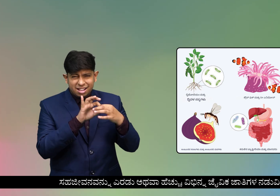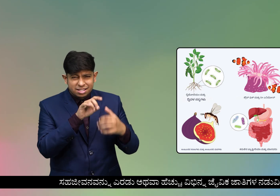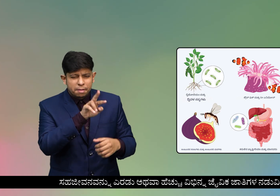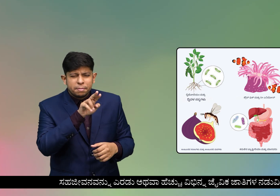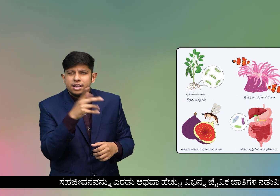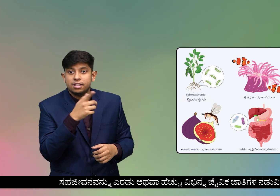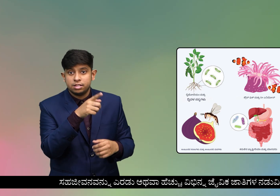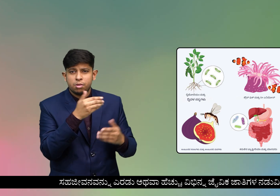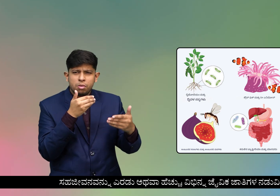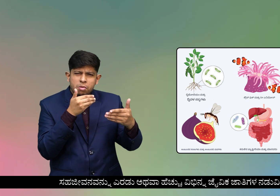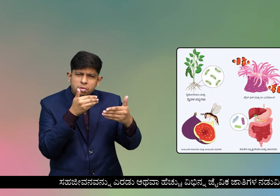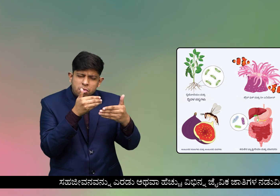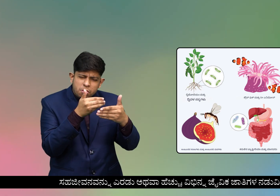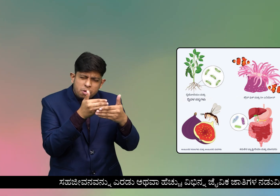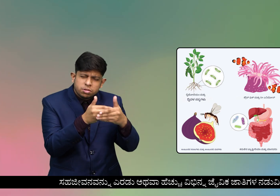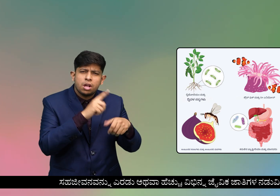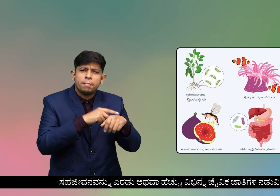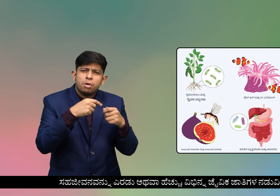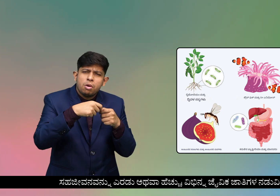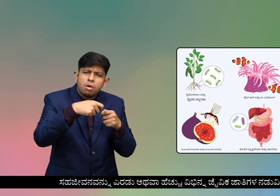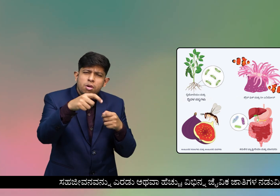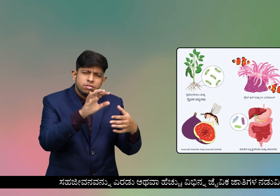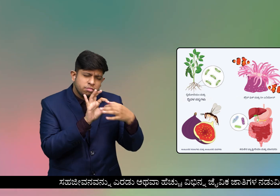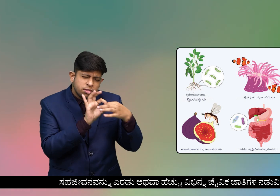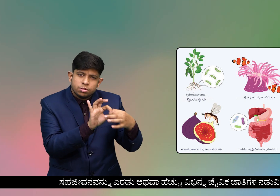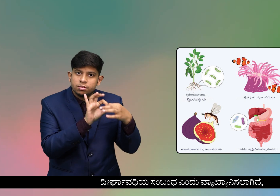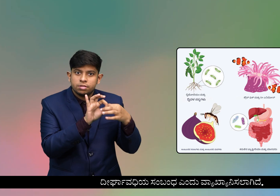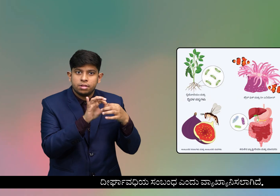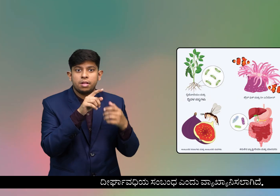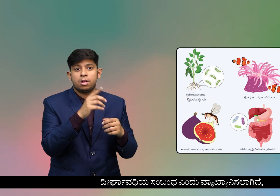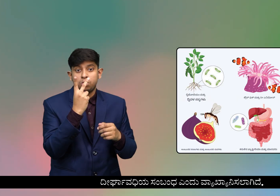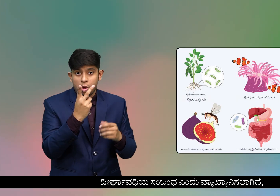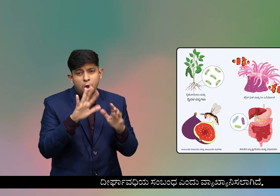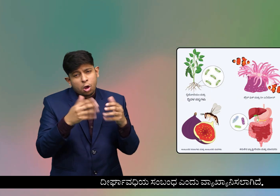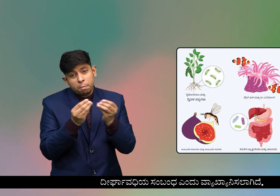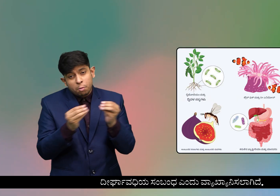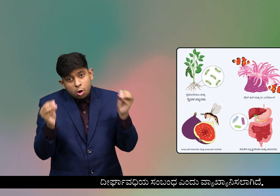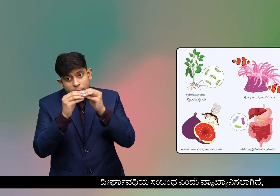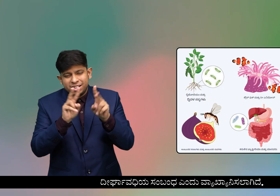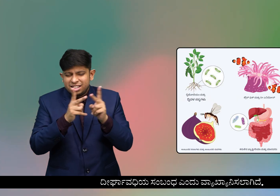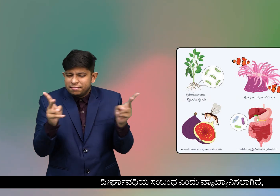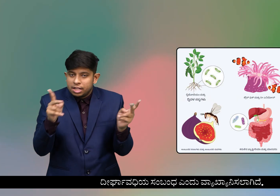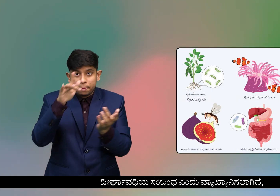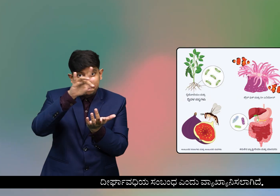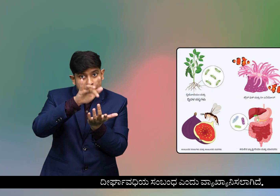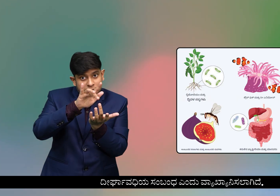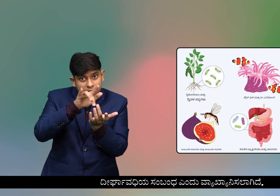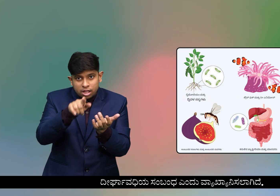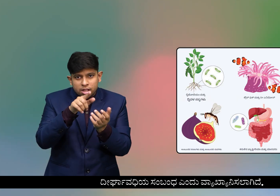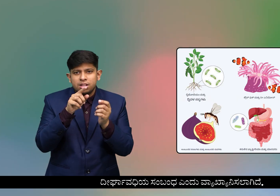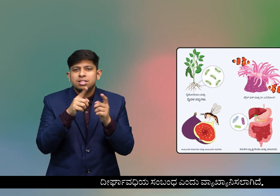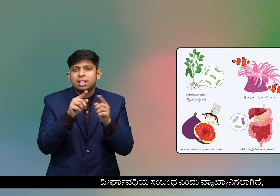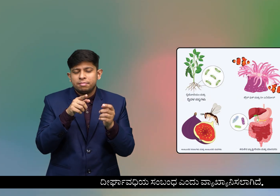ಸಹಜೀವನವನ್ನ 2 ಅಥವಾ ಹೆಚ್ಚು ವಿಭಿನ್ನ ಜೈವಿಕ ಜಾತಿಗಳ ನಡುವೆ ನಿಕಟ, ದೀರ್ಘಾವಧಿಯ ಸಂಬಂಧ ಎಂದು ವ್ಯಾಖ್ಯಾನಿಸಲಾಗಿದೆ.